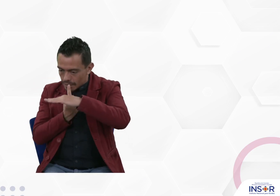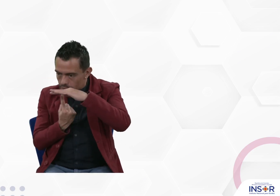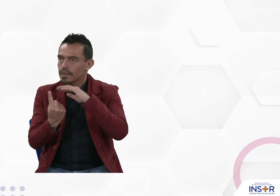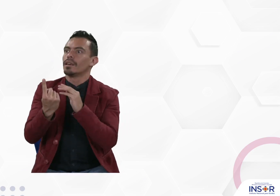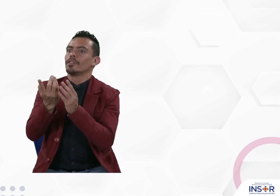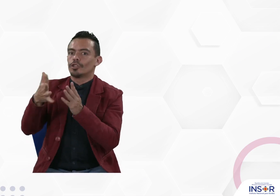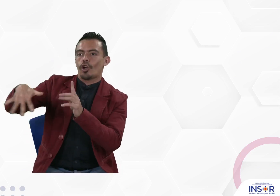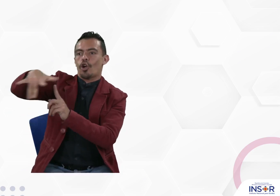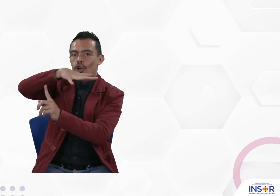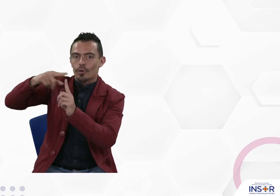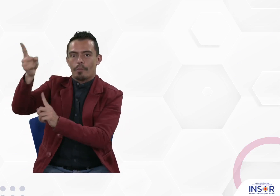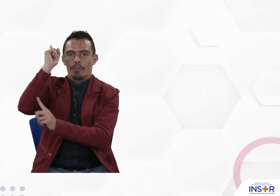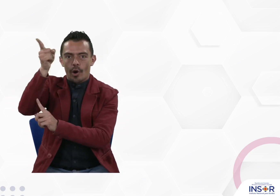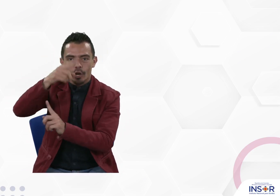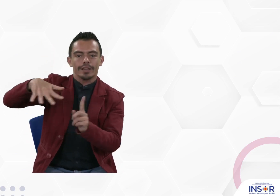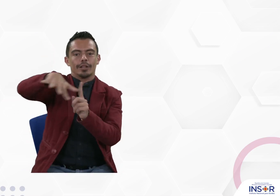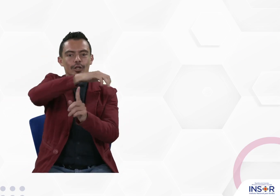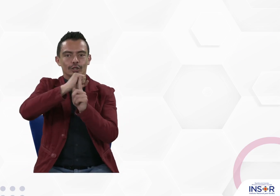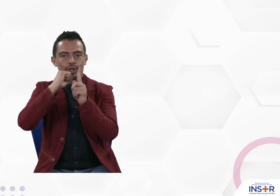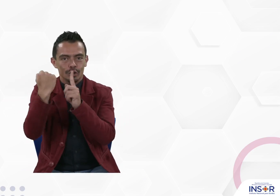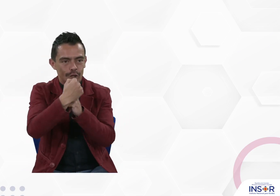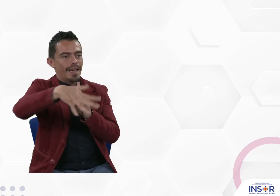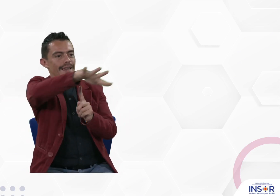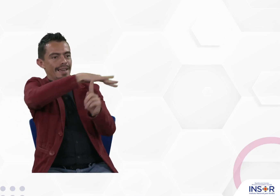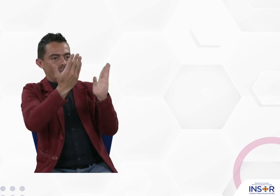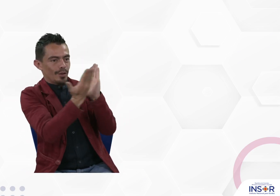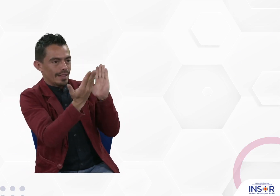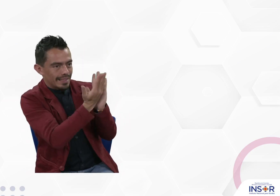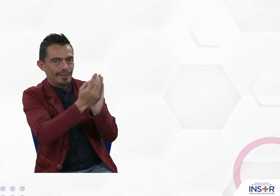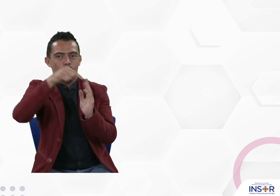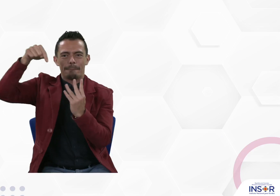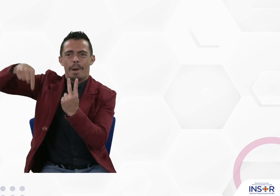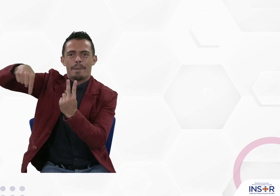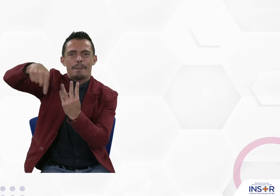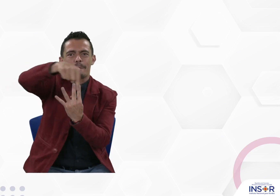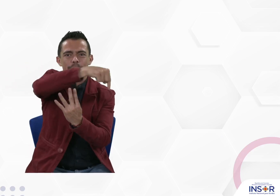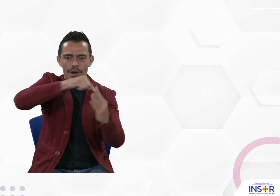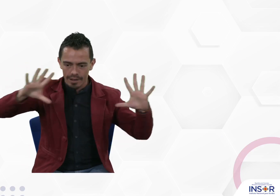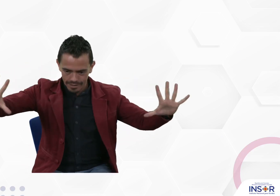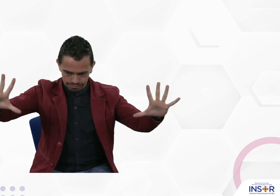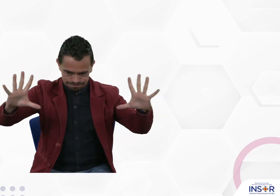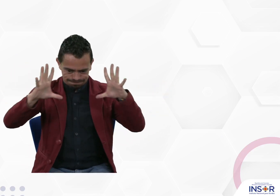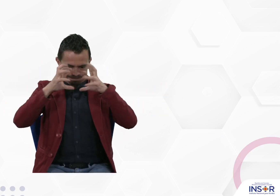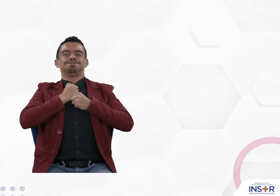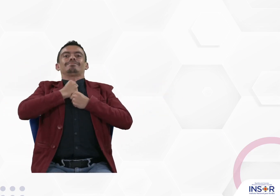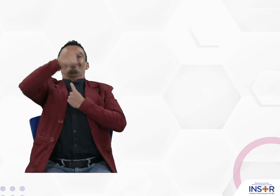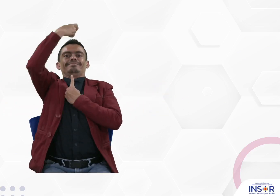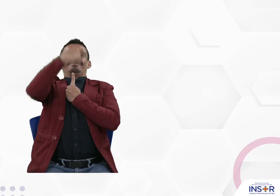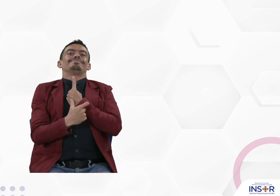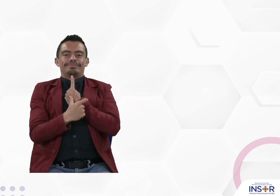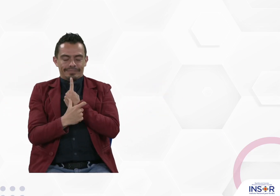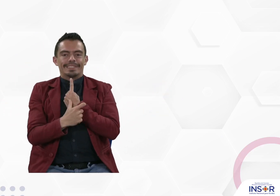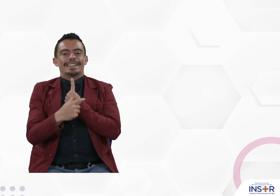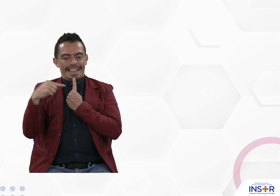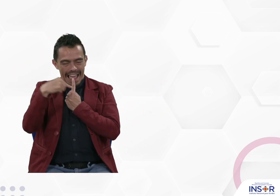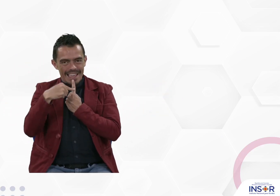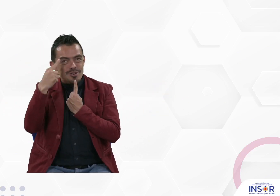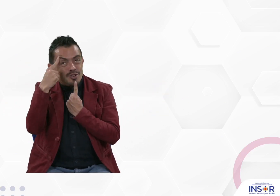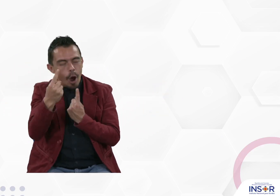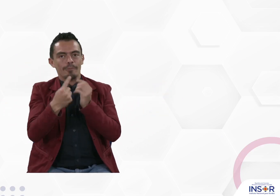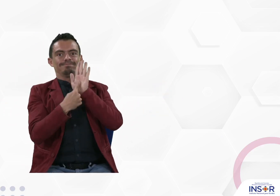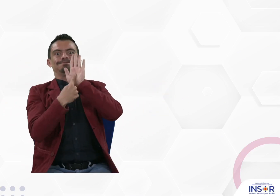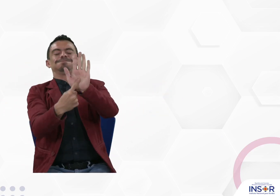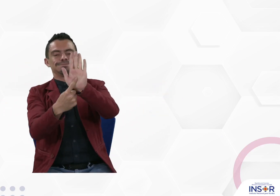de ser sordo y interactuar en los diferentes contextos políticos, social, educativo y demás, pues nos